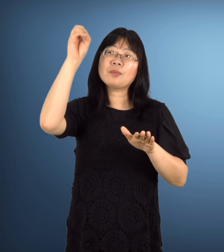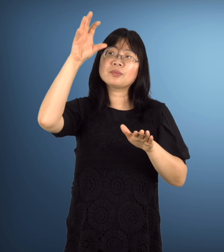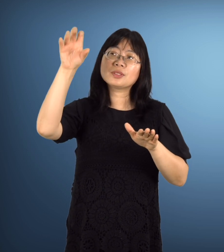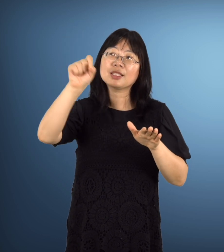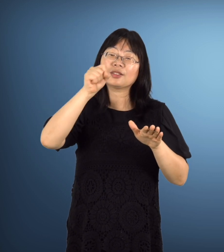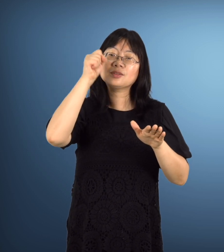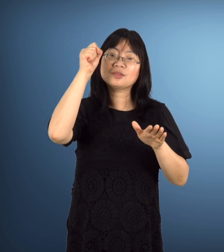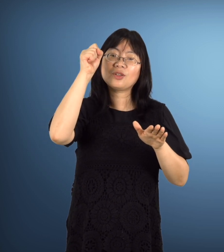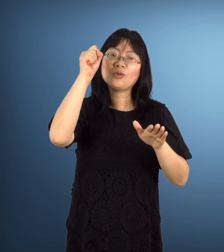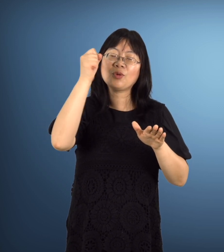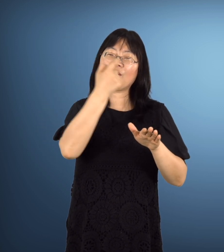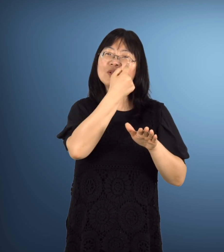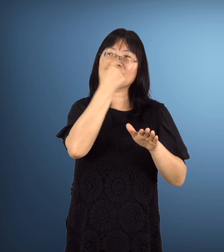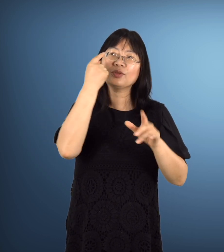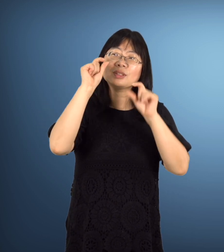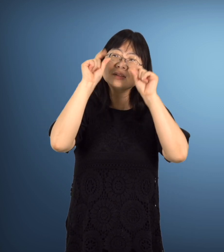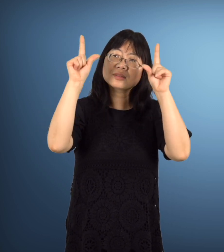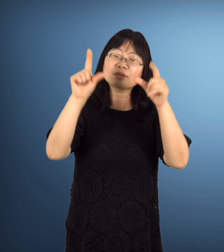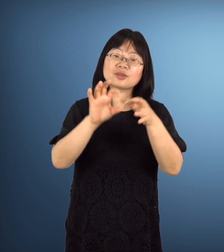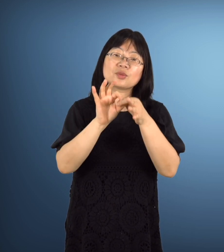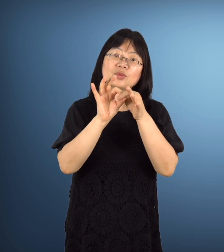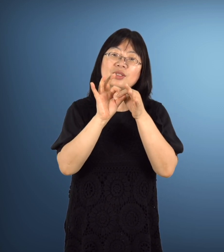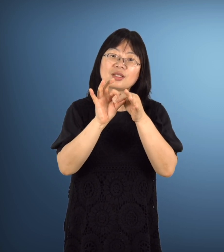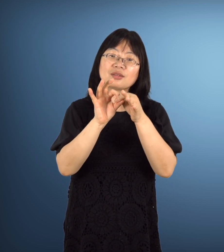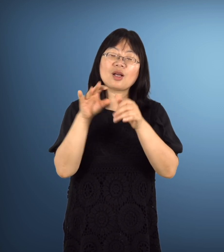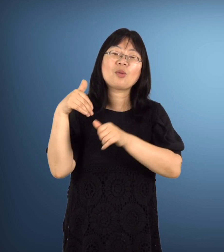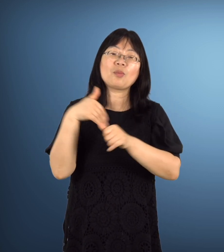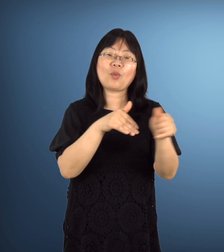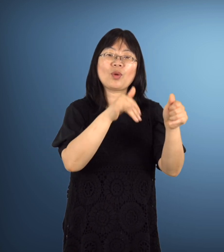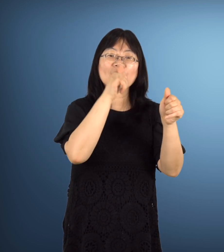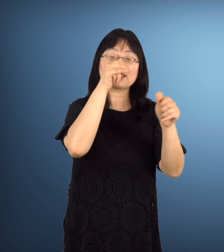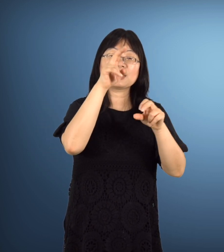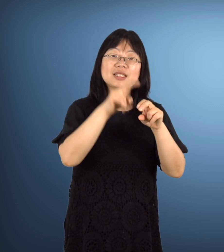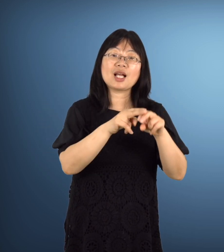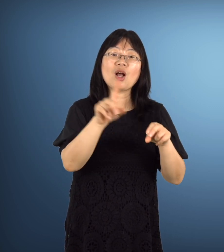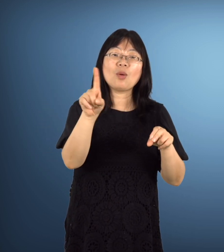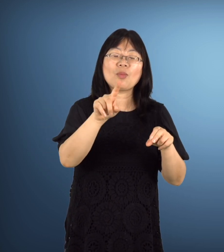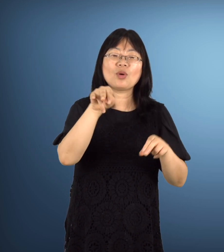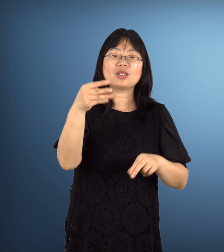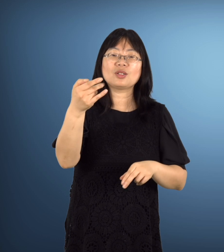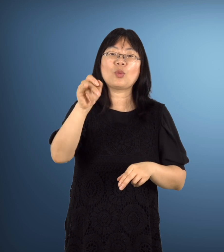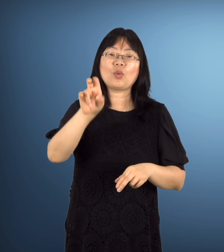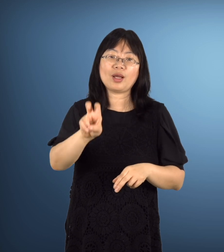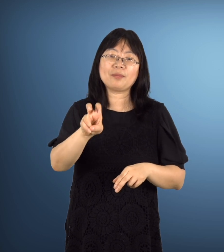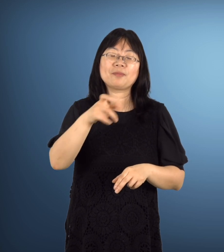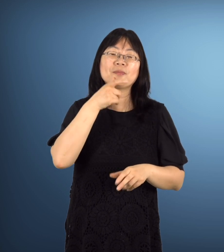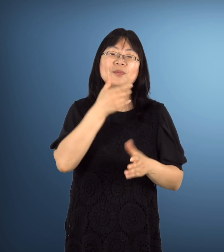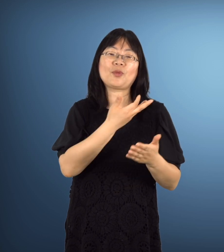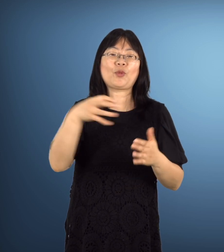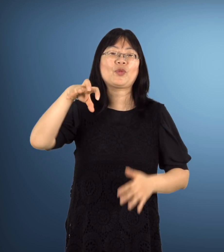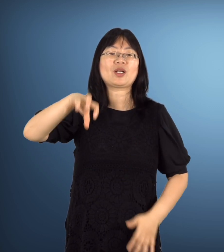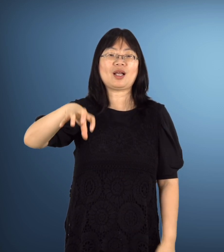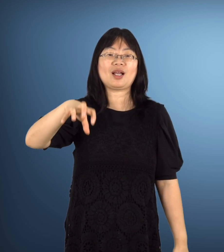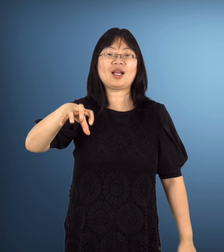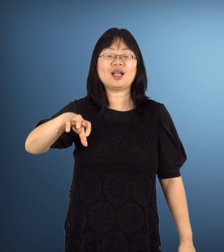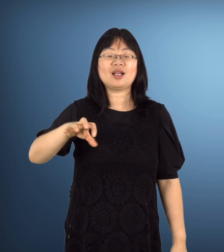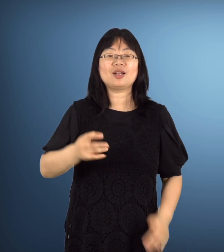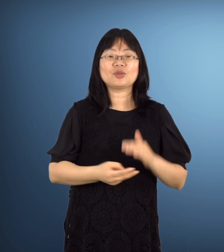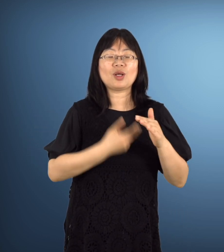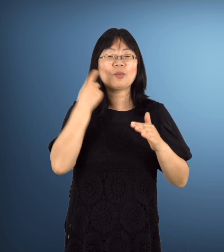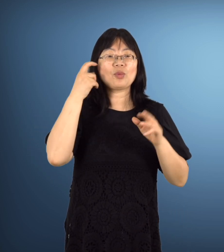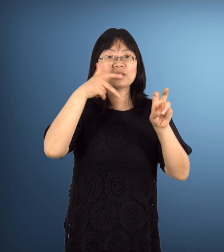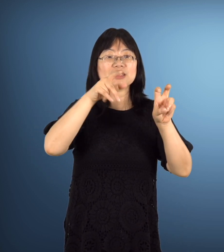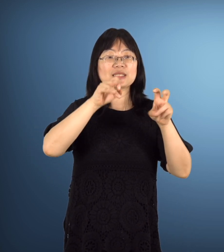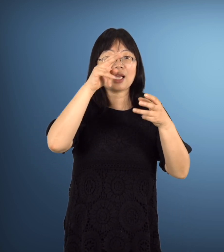빛으로 눈뜸으로 파송되는 현장이 실로암 목가예요. 요한복음